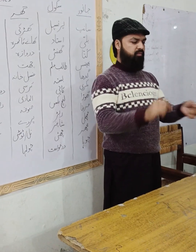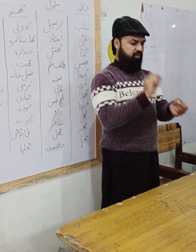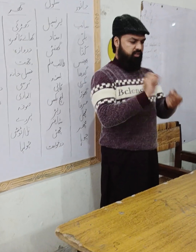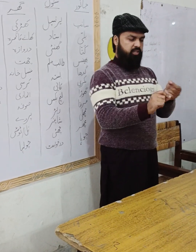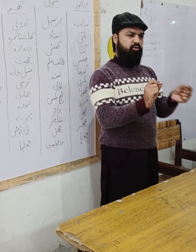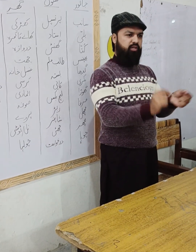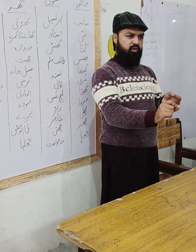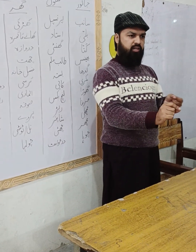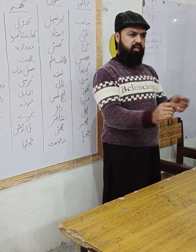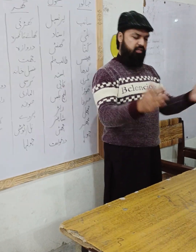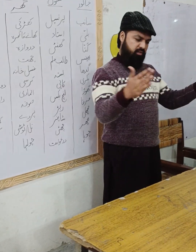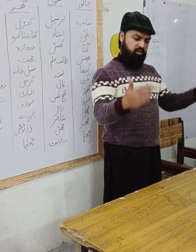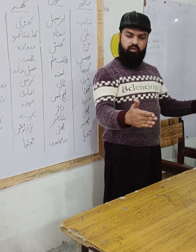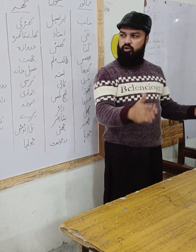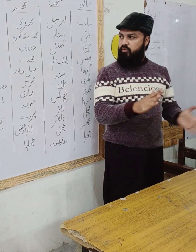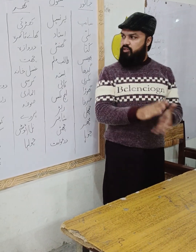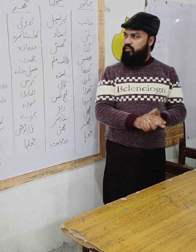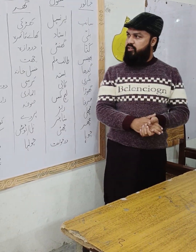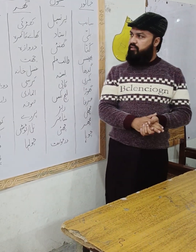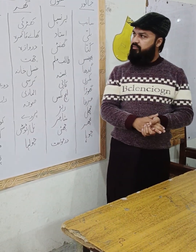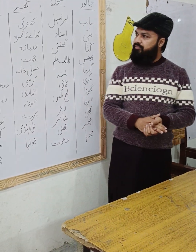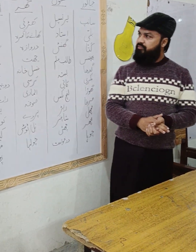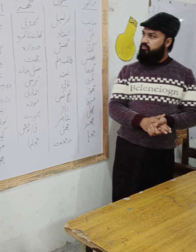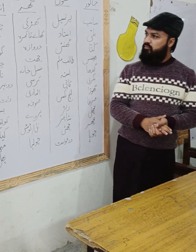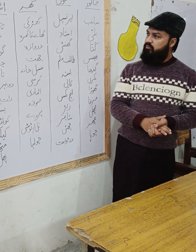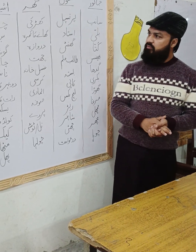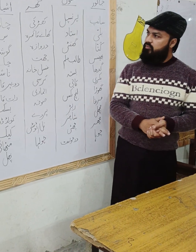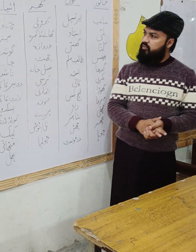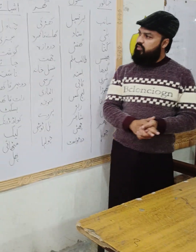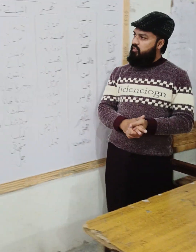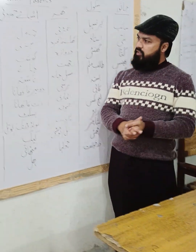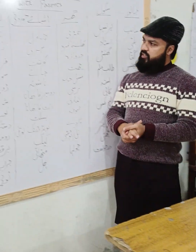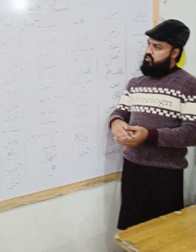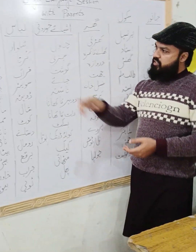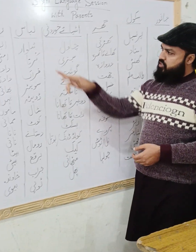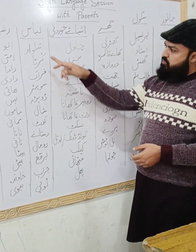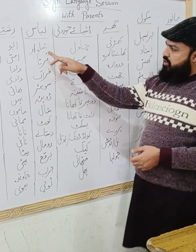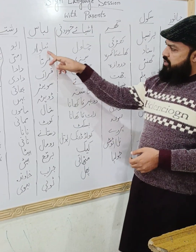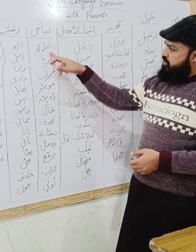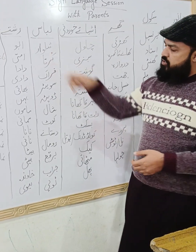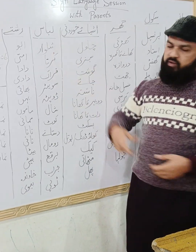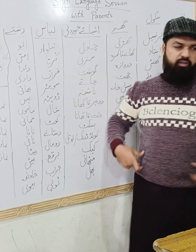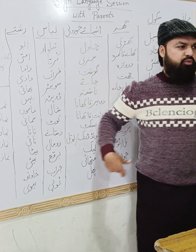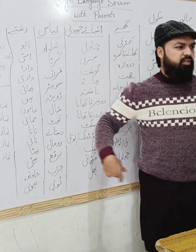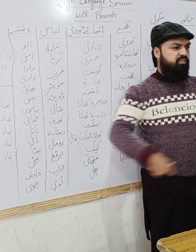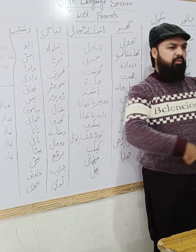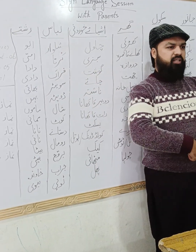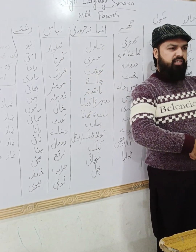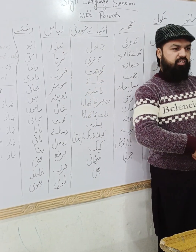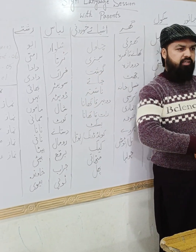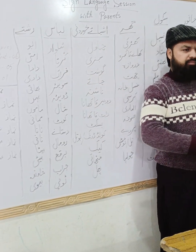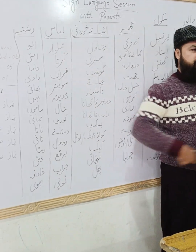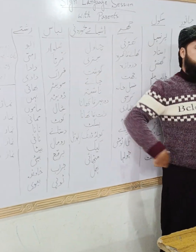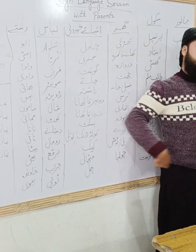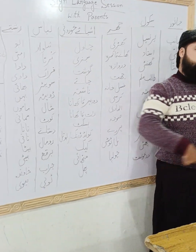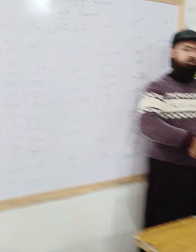ये चूल्हे को आग लगाई और वो जला जाएगा। इस तरह ये शलवार है, शलवार को चूंकि इस तरह बांधा जाता है वो शलवार का